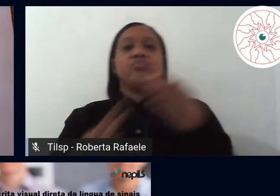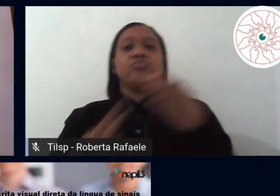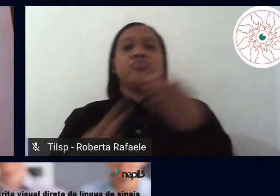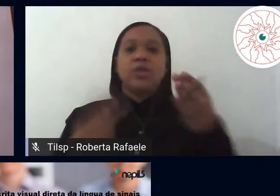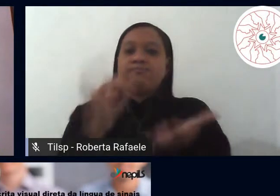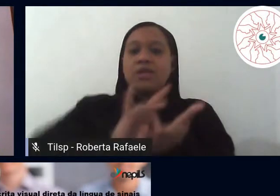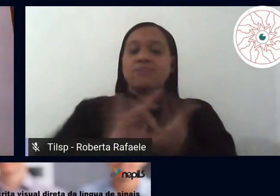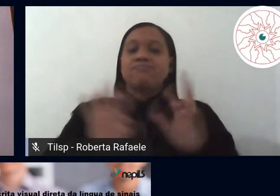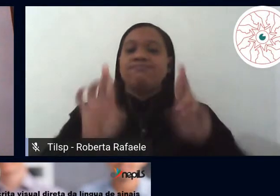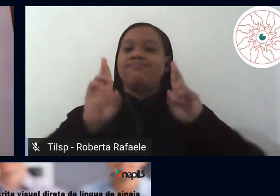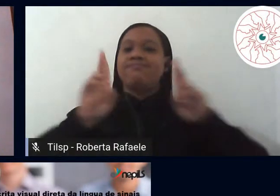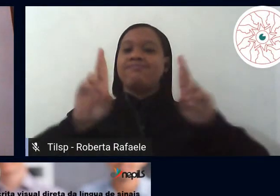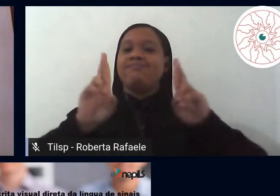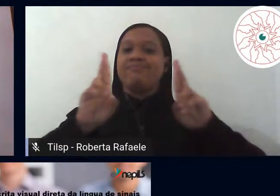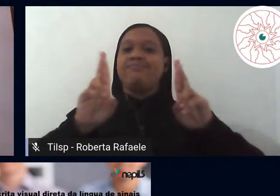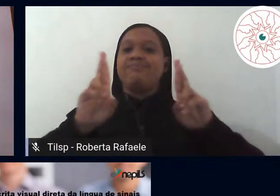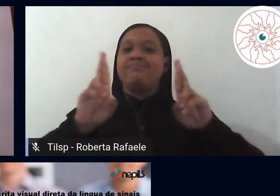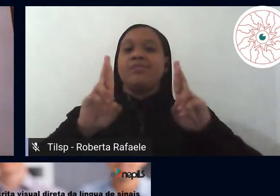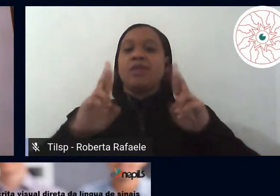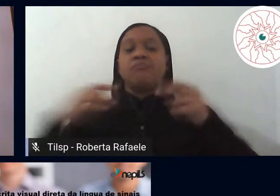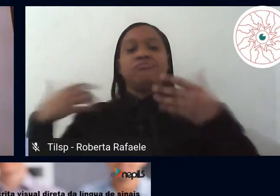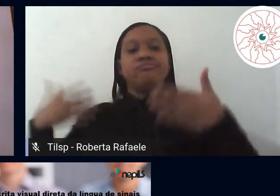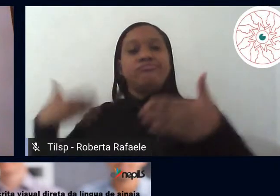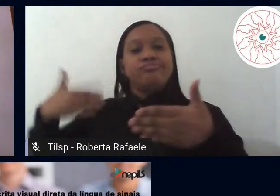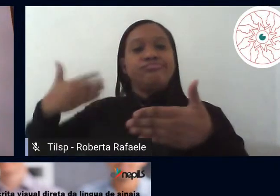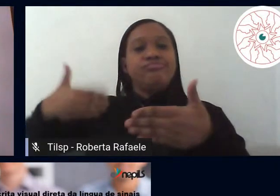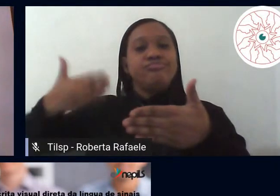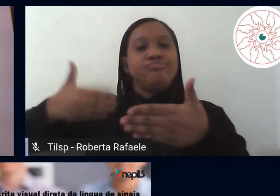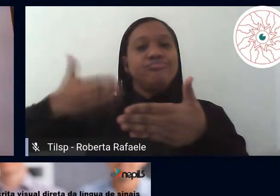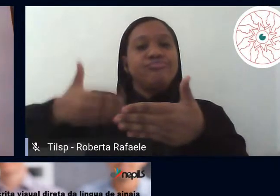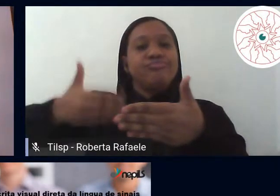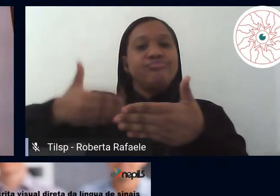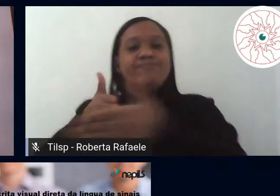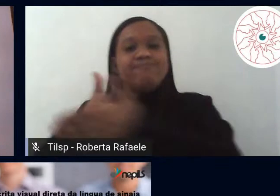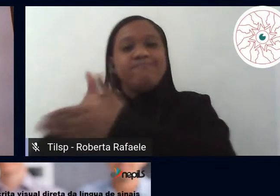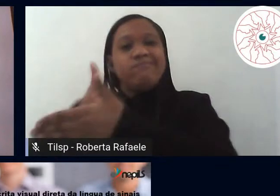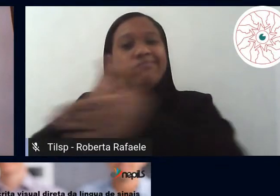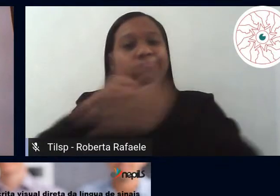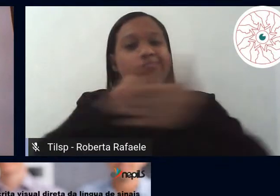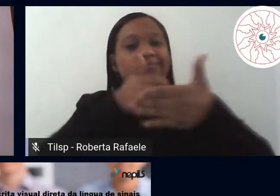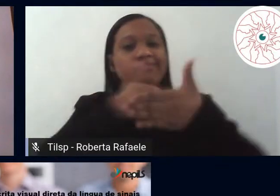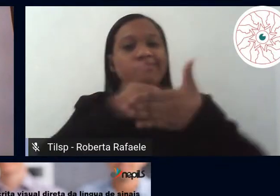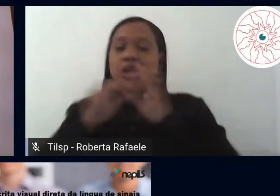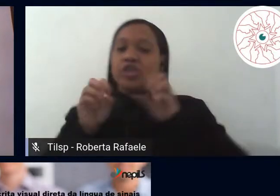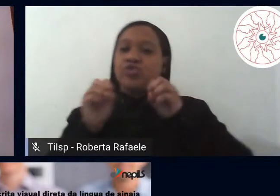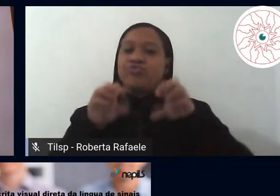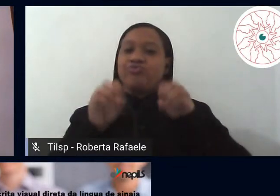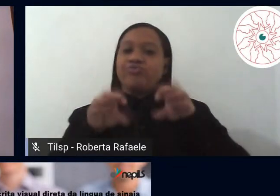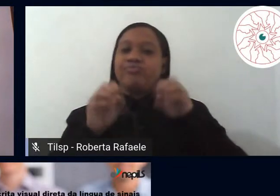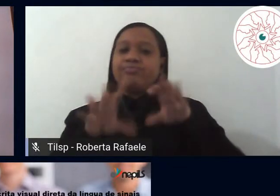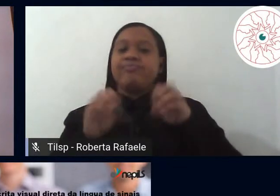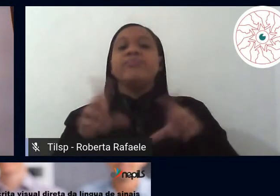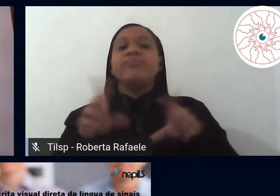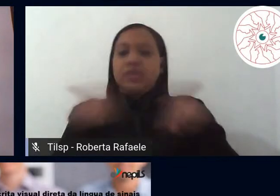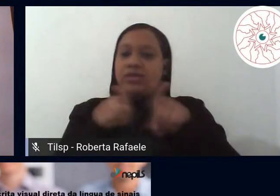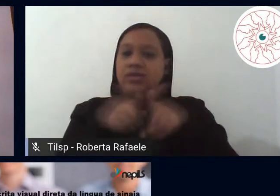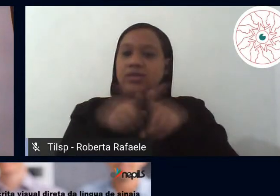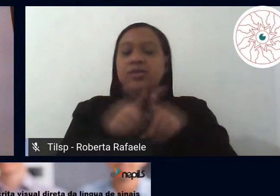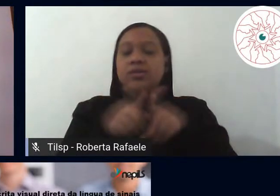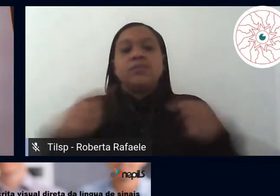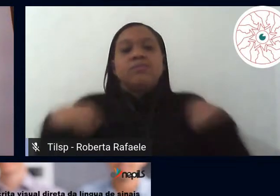pelas dificuldades de SINA que apresenta e a necessidade que representa como instrumento de inserção